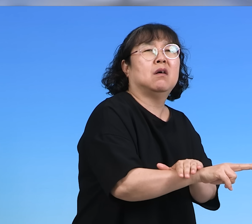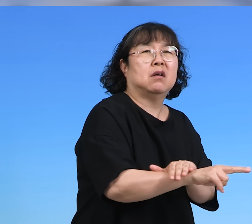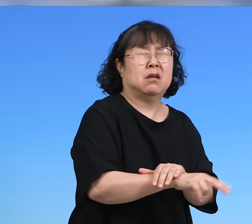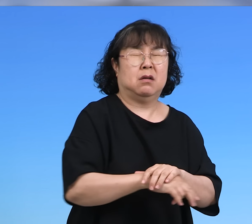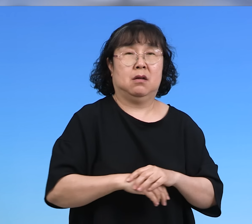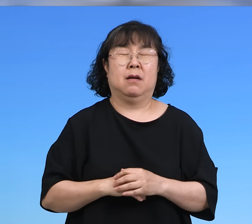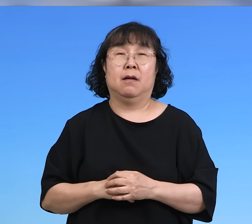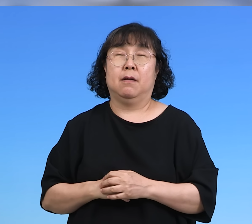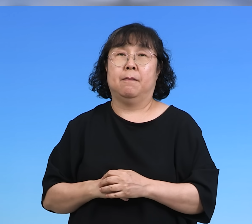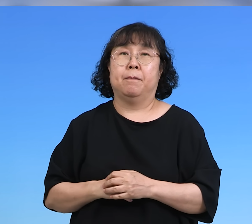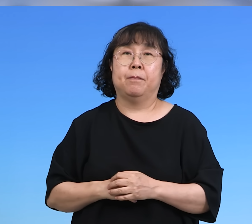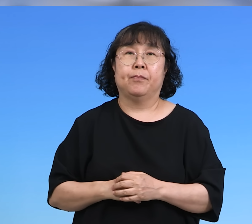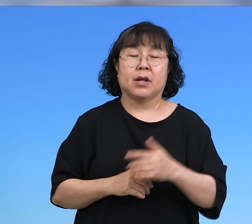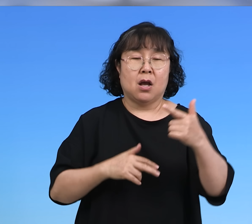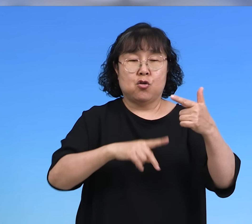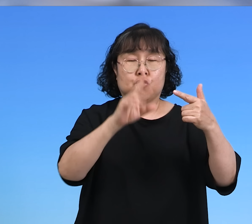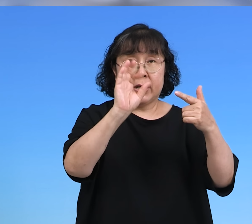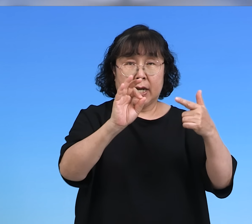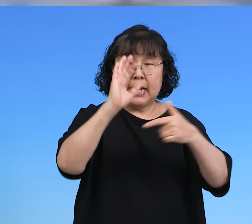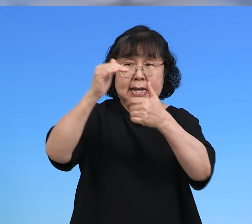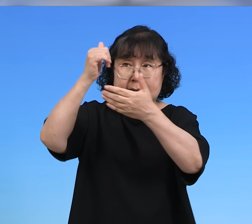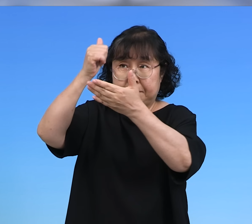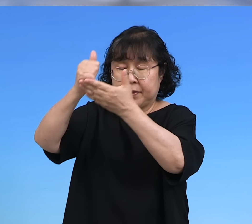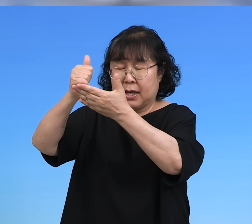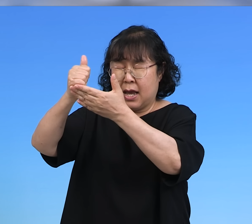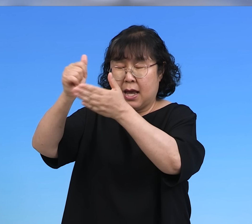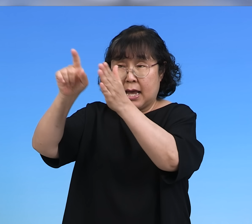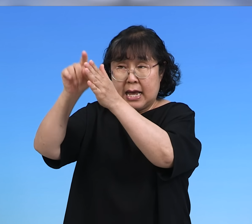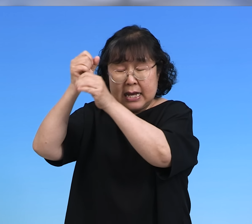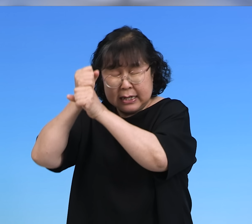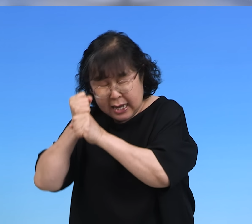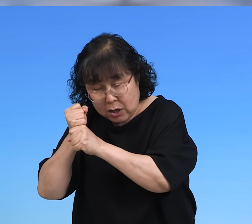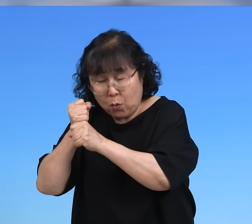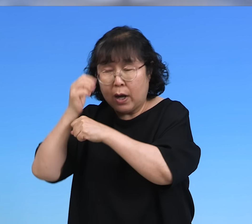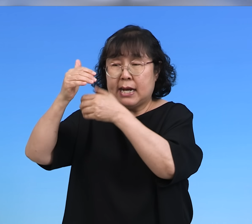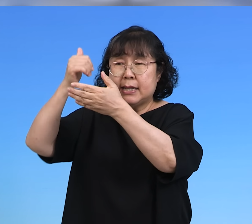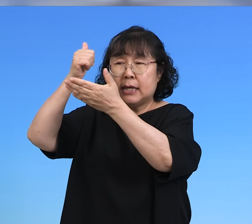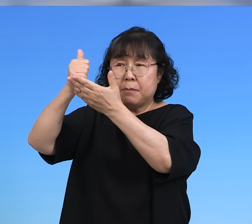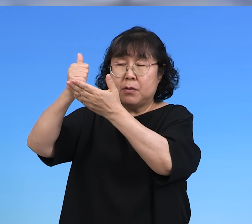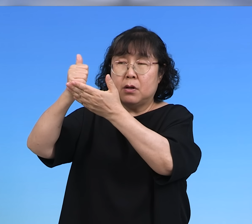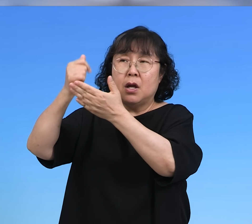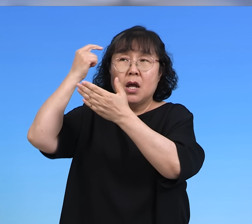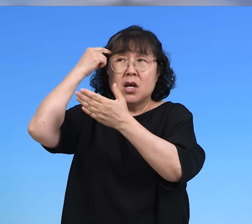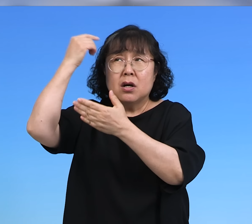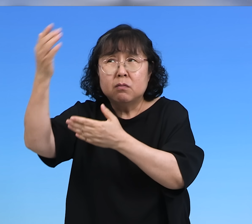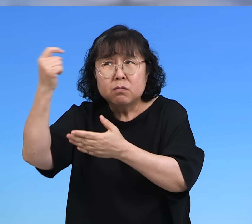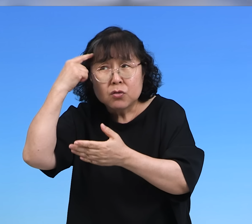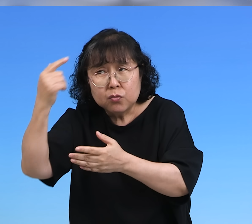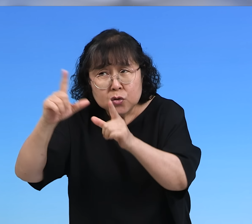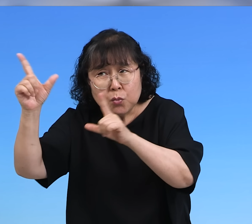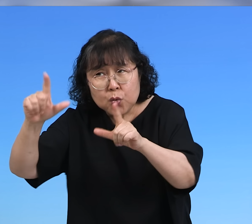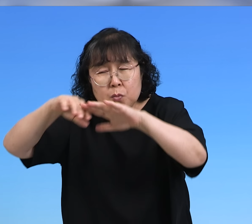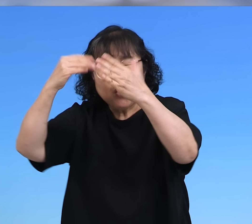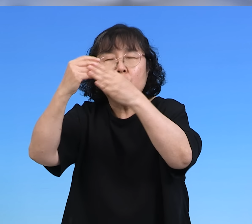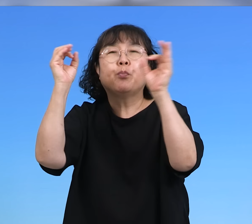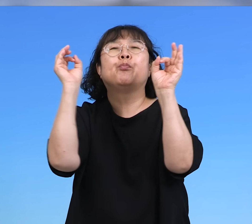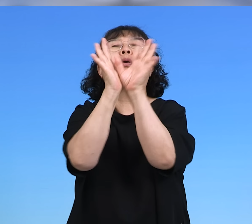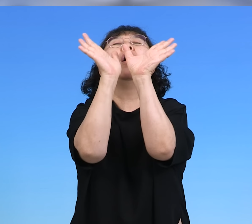보여주었던 하나님을 의리하고 하나님을 의지하고 하나님께 여쭙는 게 다 생략됐어요. 교만한